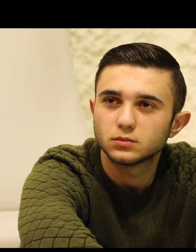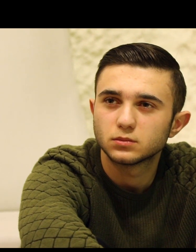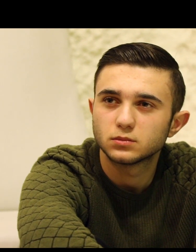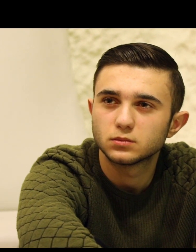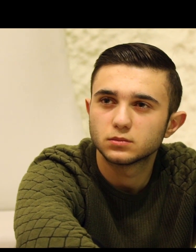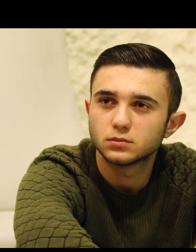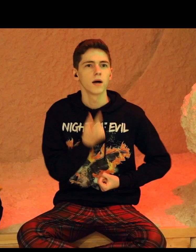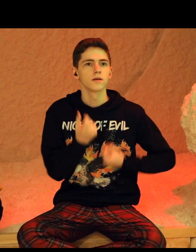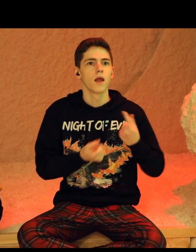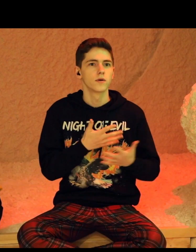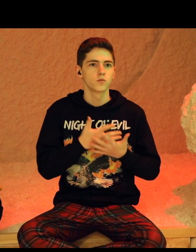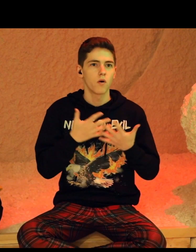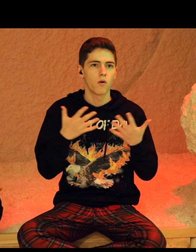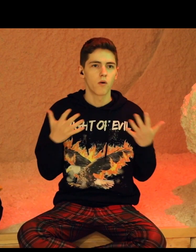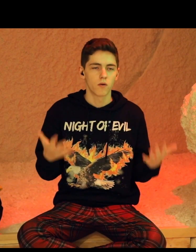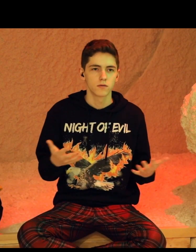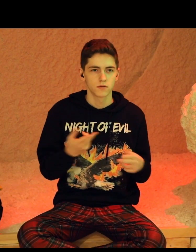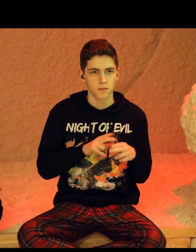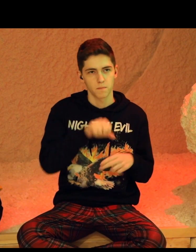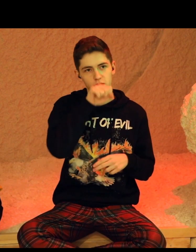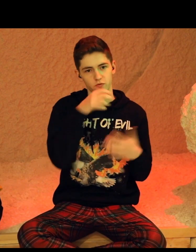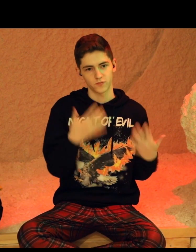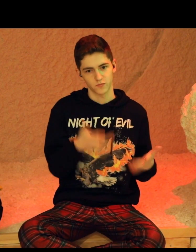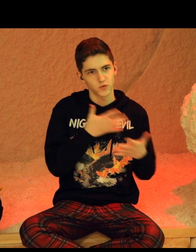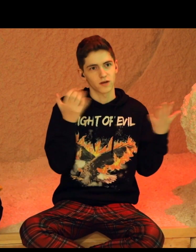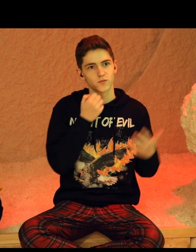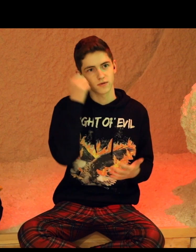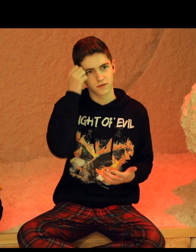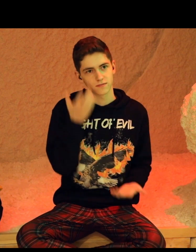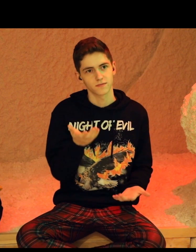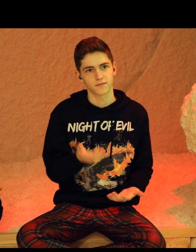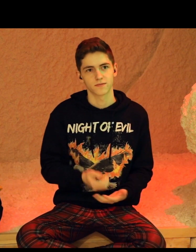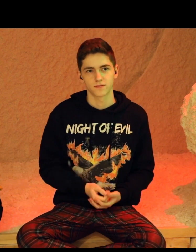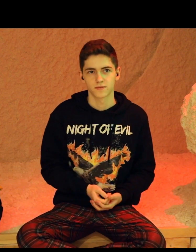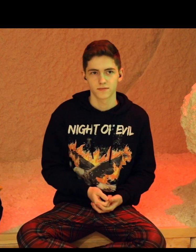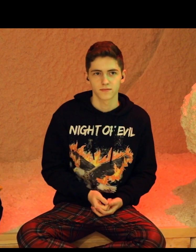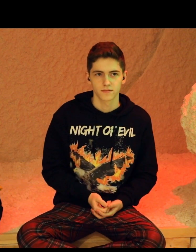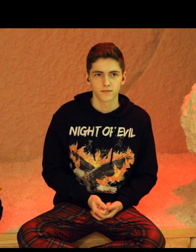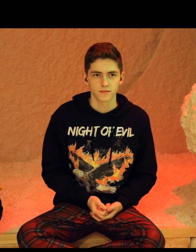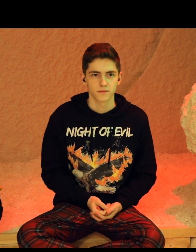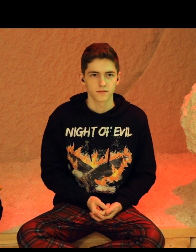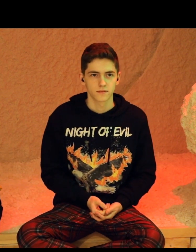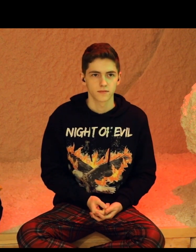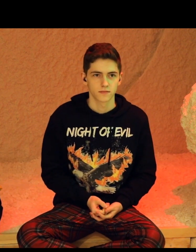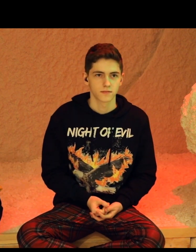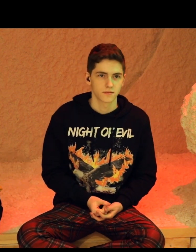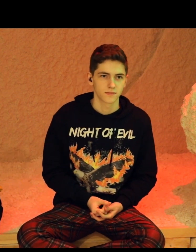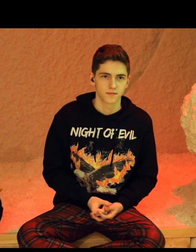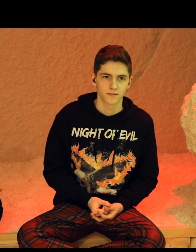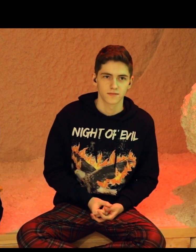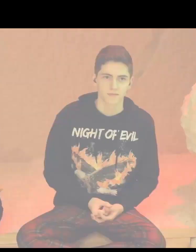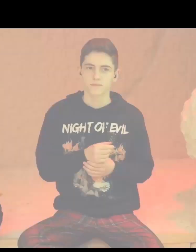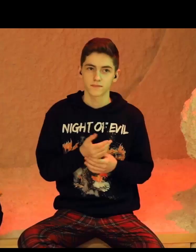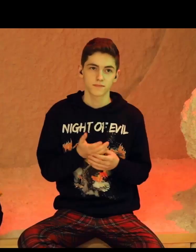Մարիային, ես չեմ կարող չնշել նաև Արմինեին, որի դասերը մենք ստաց, որ նաև իր դասերը մենք ստացանք, ուզեմ ասել